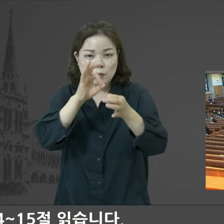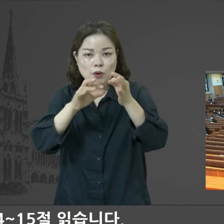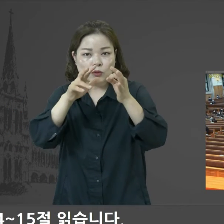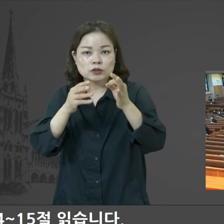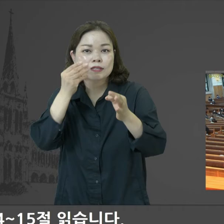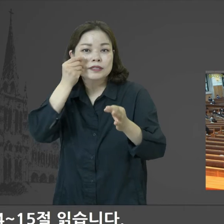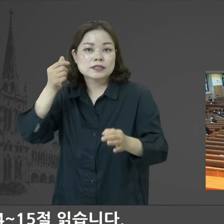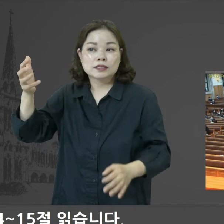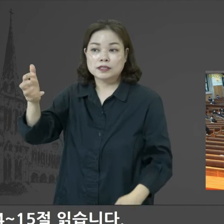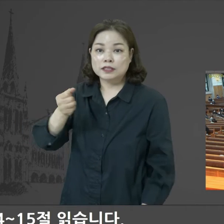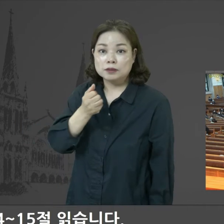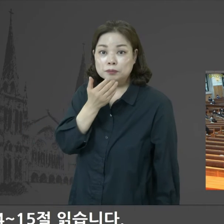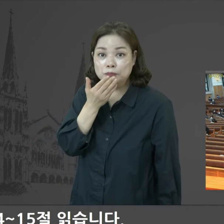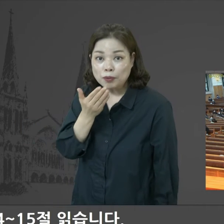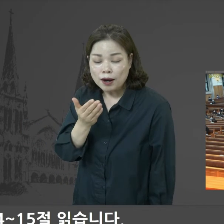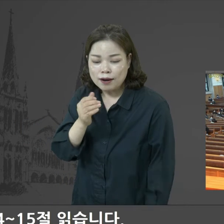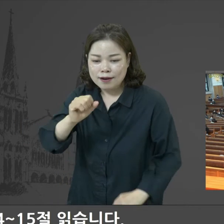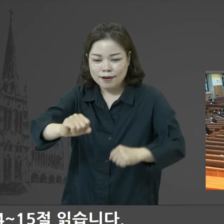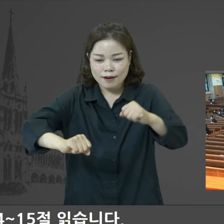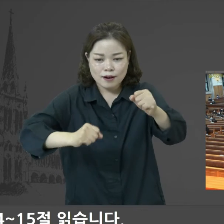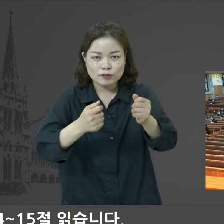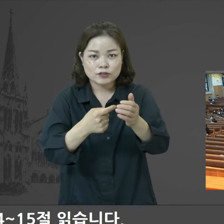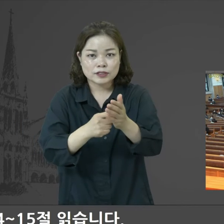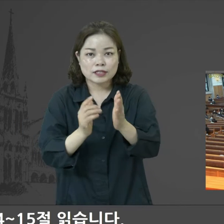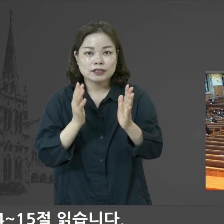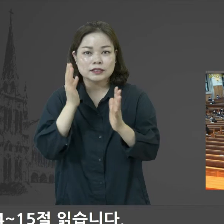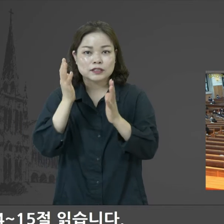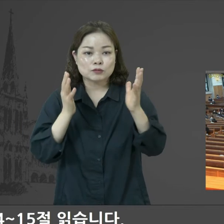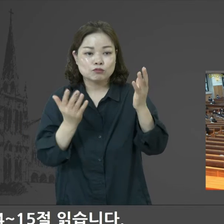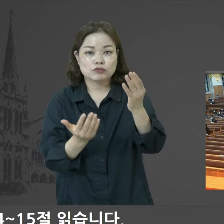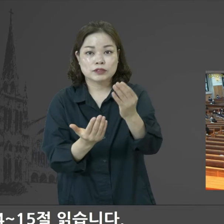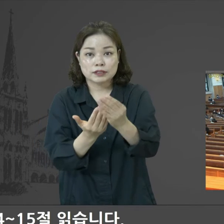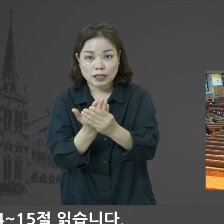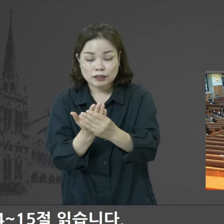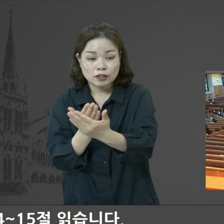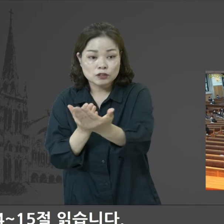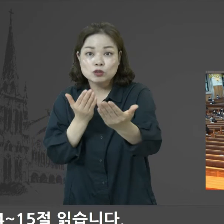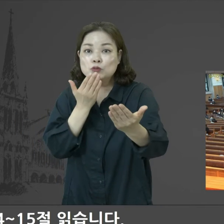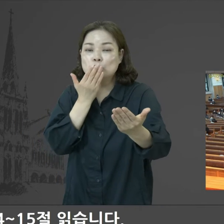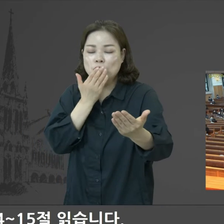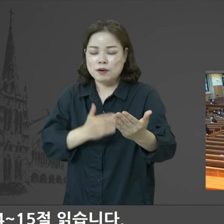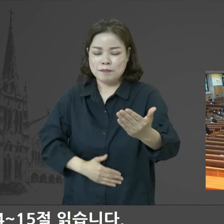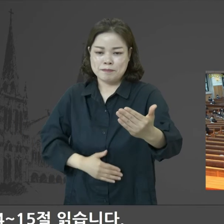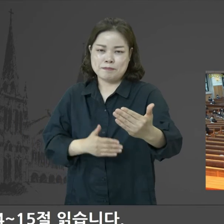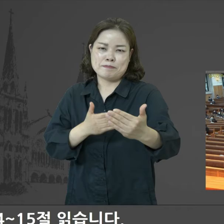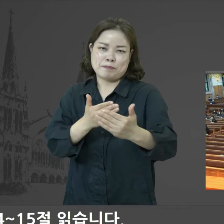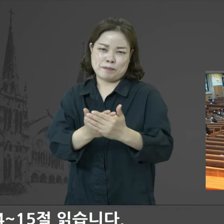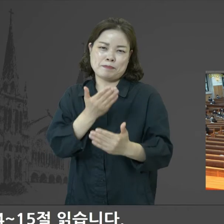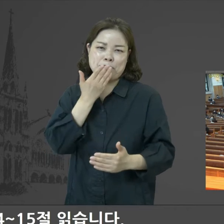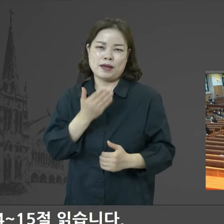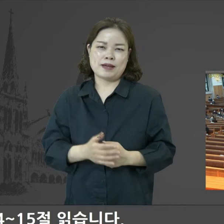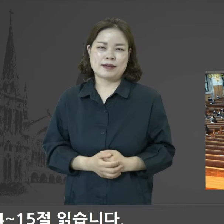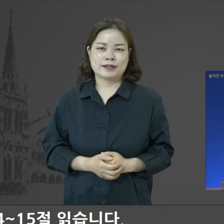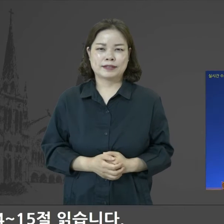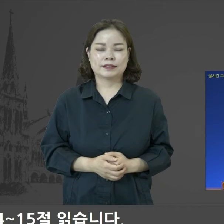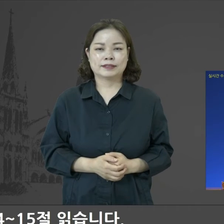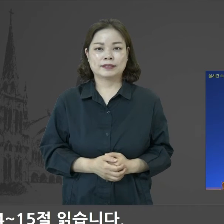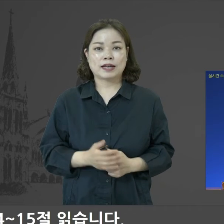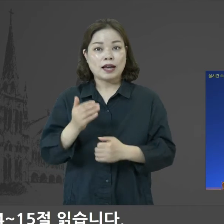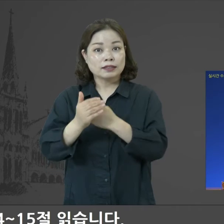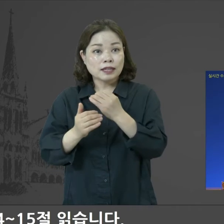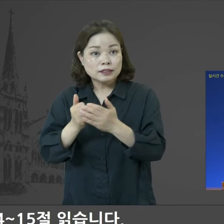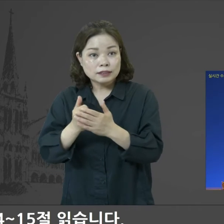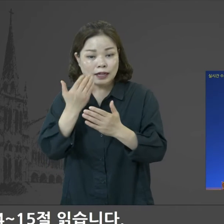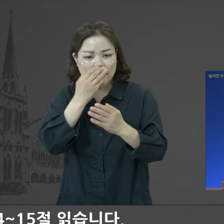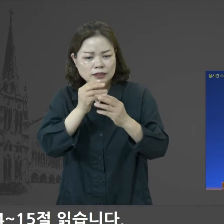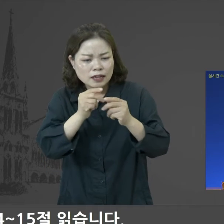기름을 얻을 것이요 또 가축을 위하여 들에 풀이 나게 하시리니 네가 먹고 배부를 것이라. 아멘. 하나님께서